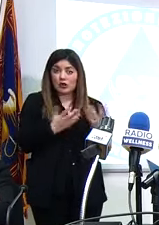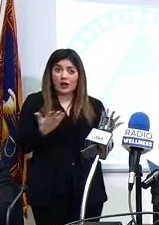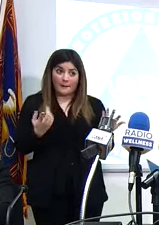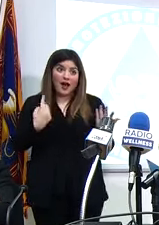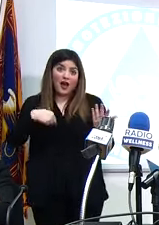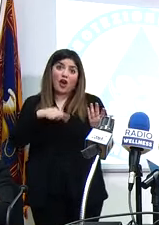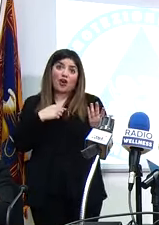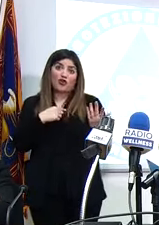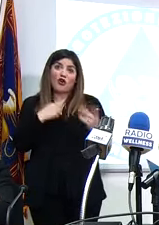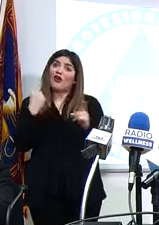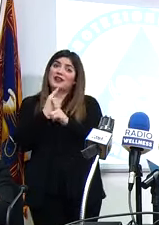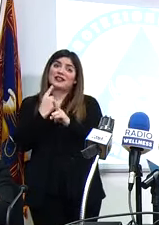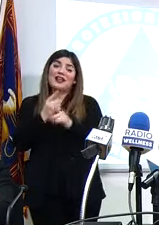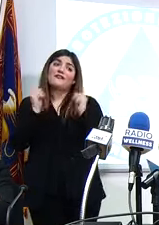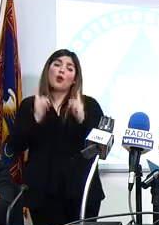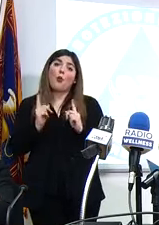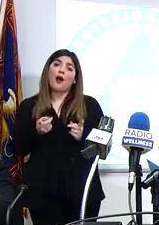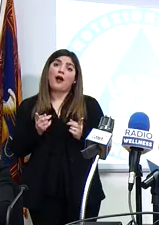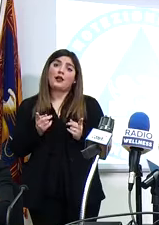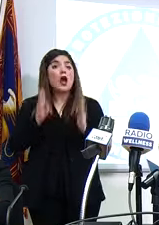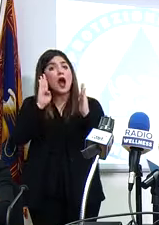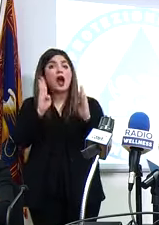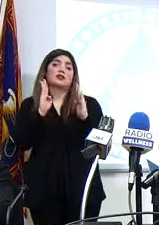Di essere prudenti, ok?